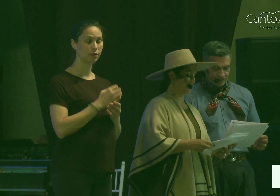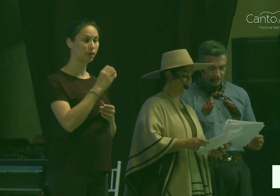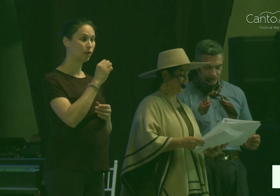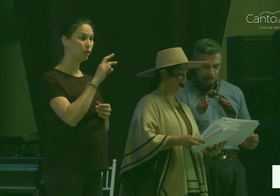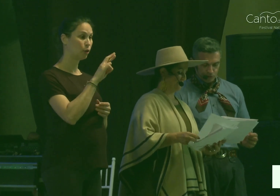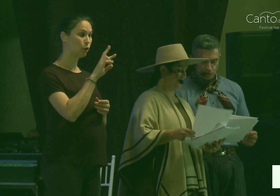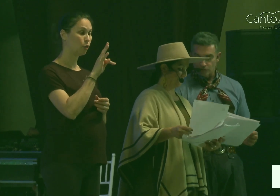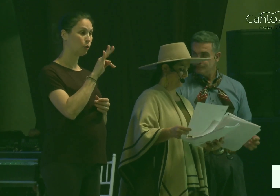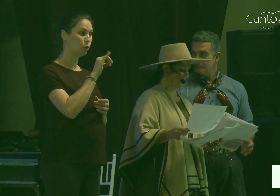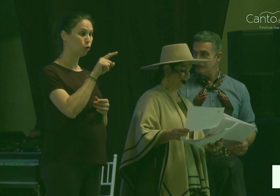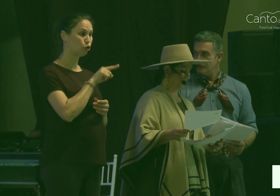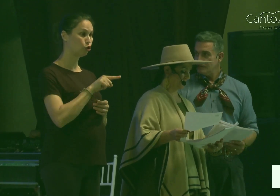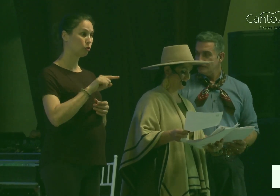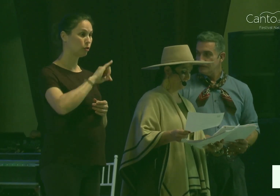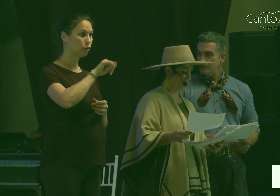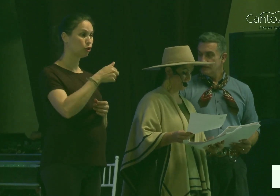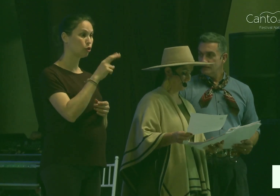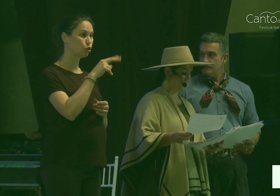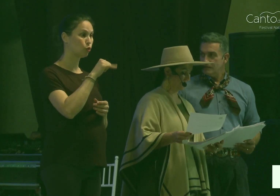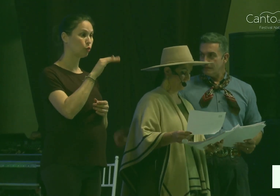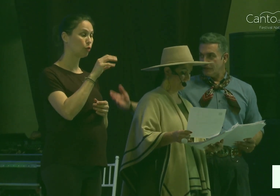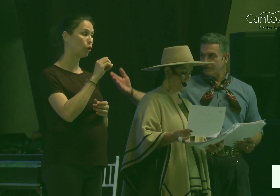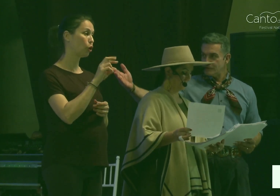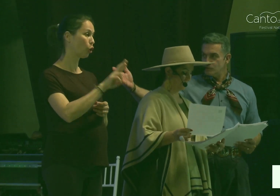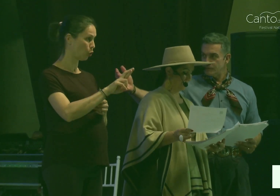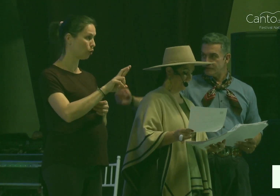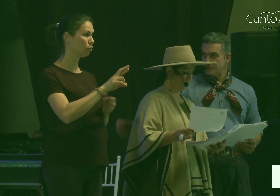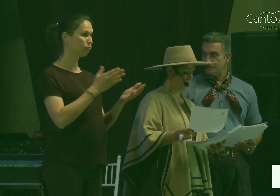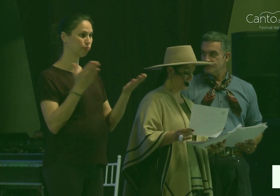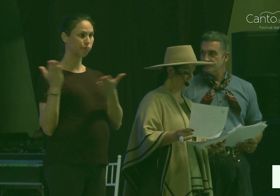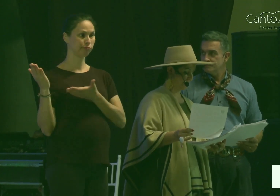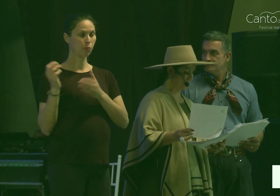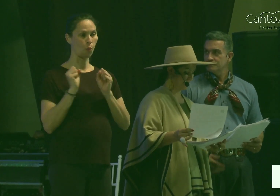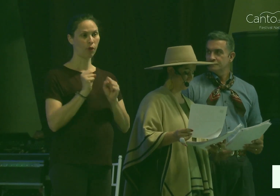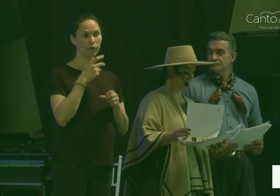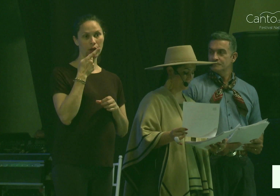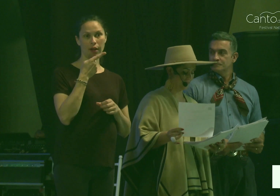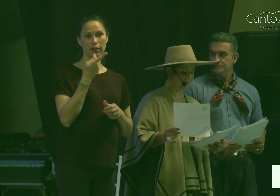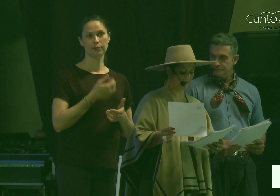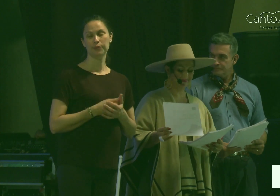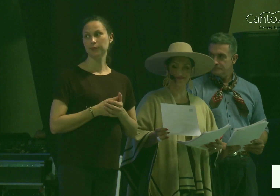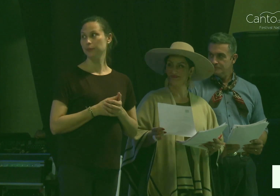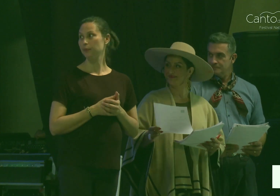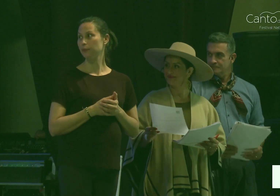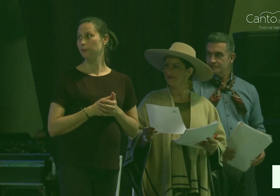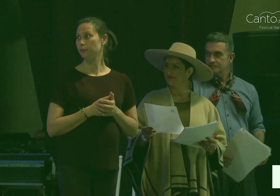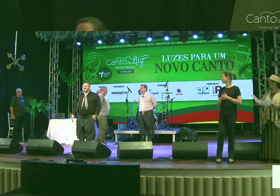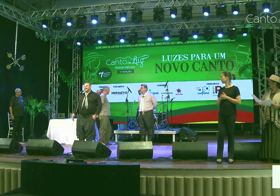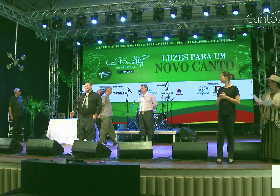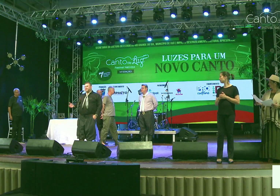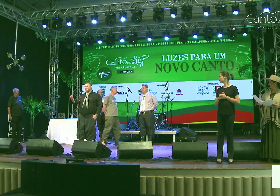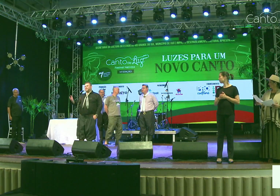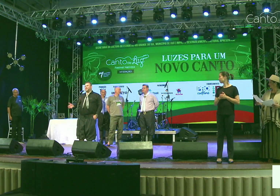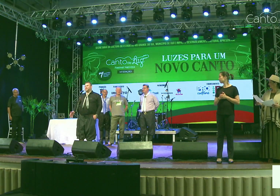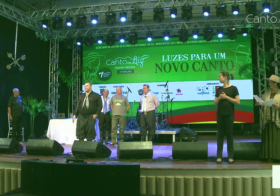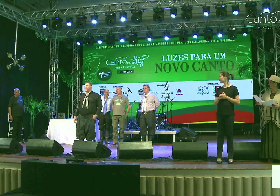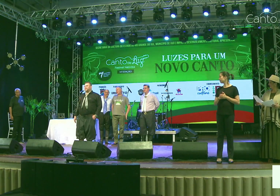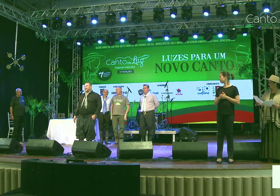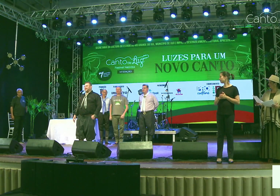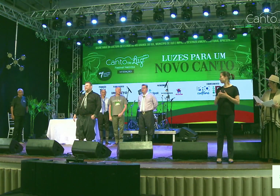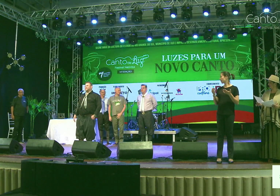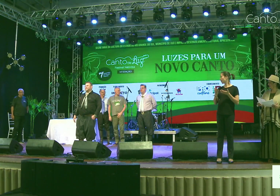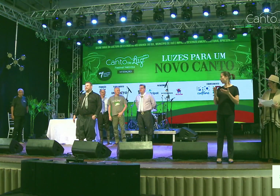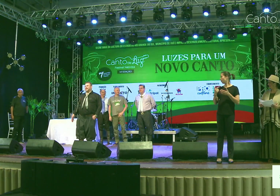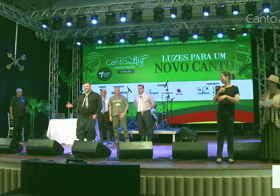Ortiz Scherer Júnior. A palavra é sua, presidente. Já me familiarizei com o microfone e o palco